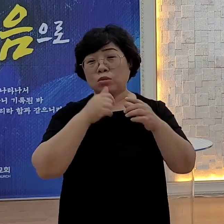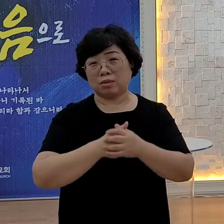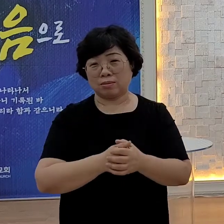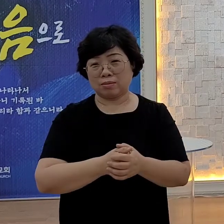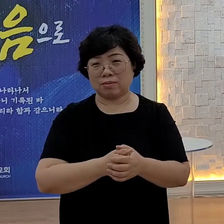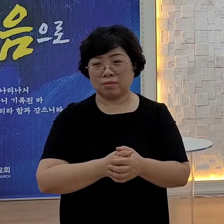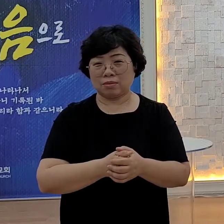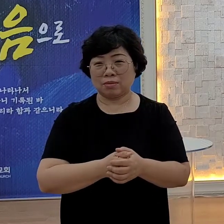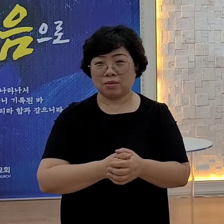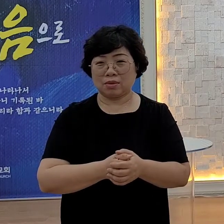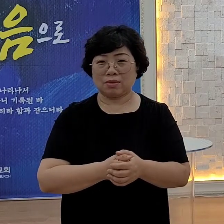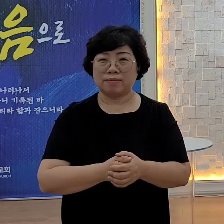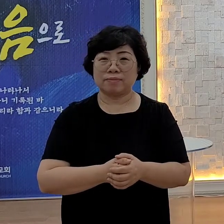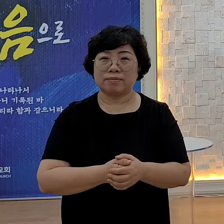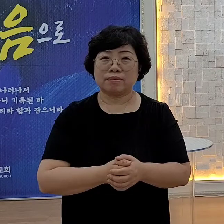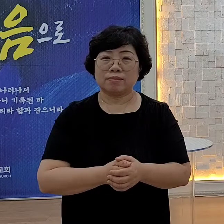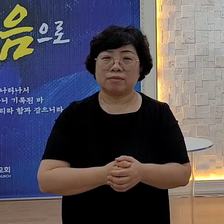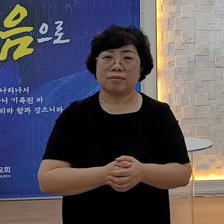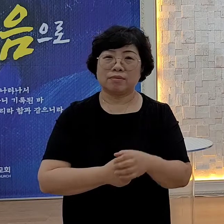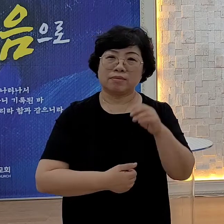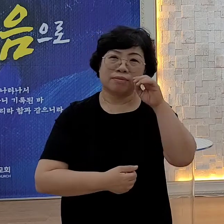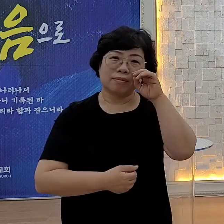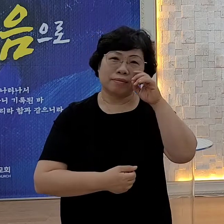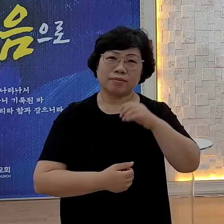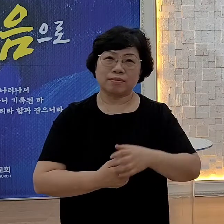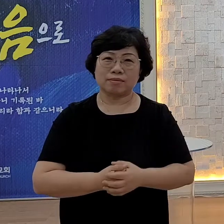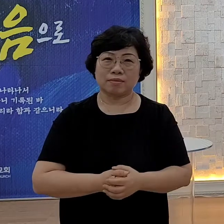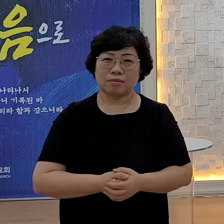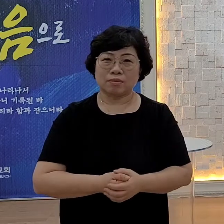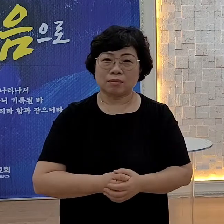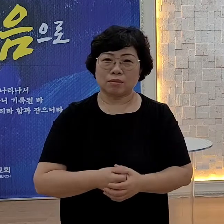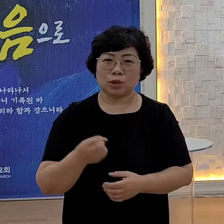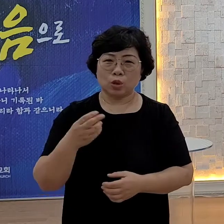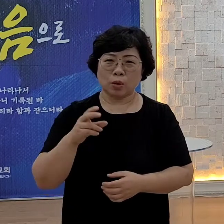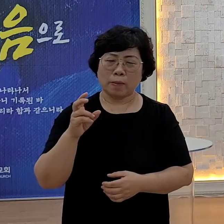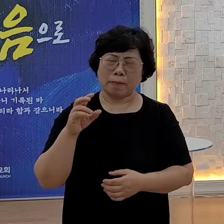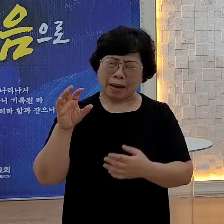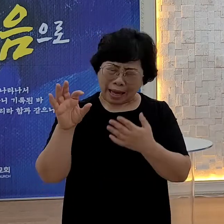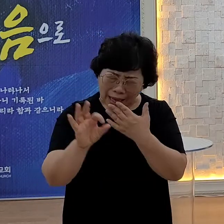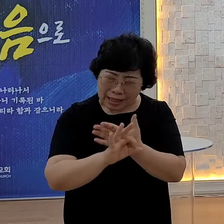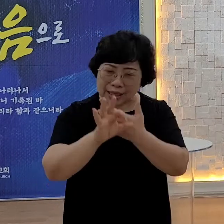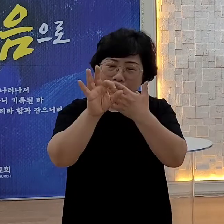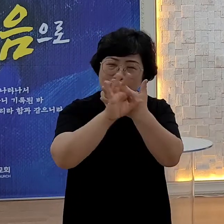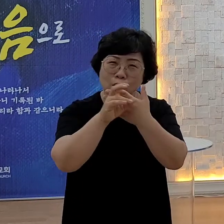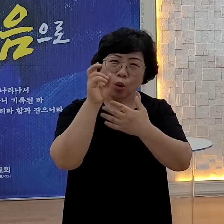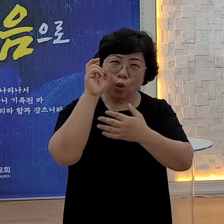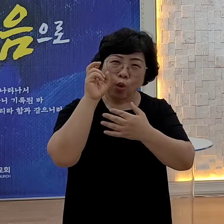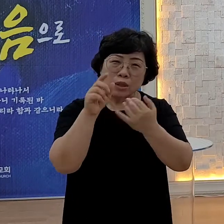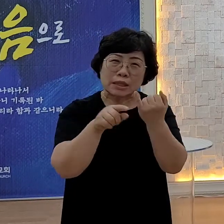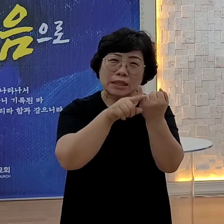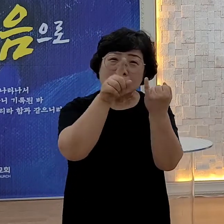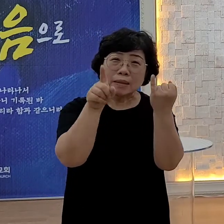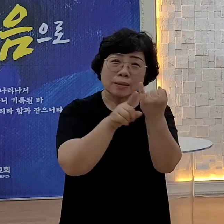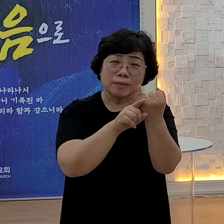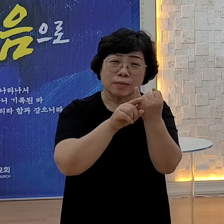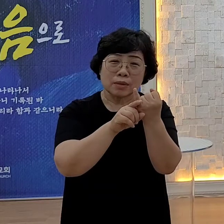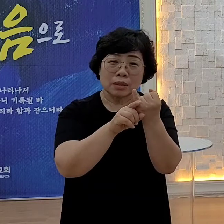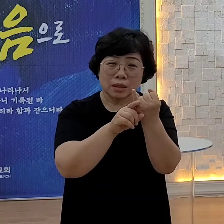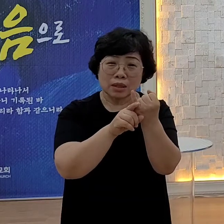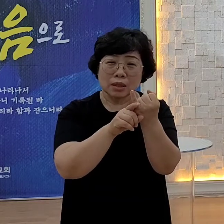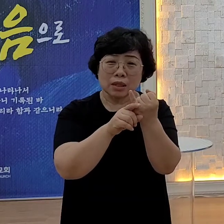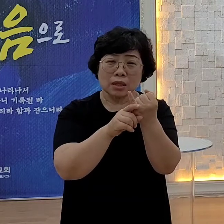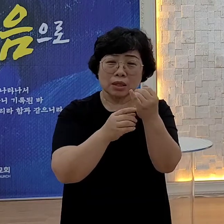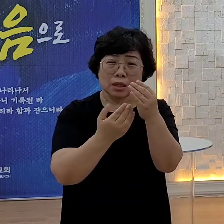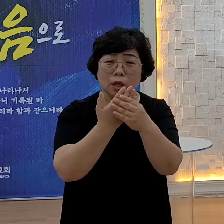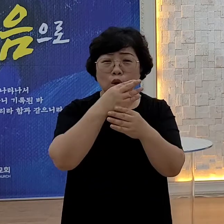그런가 하면 혹시 임신이 됐다 칩시다. 그럼 90살의 할머니가